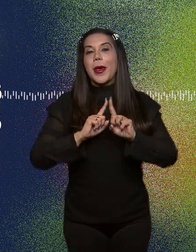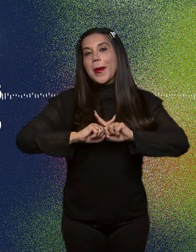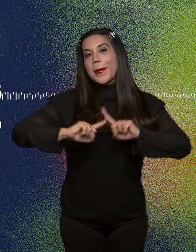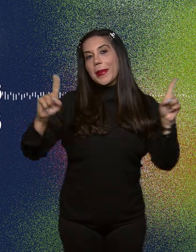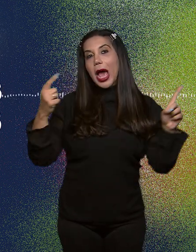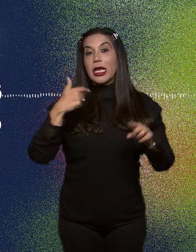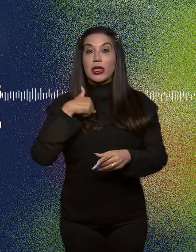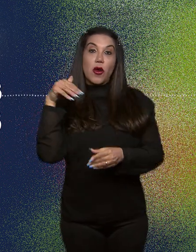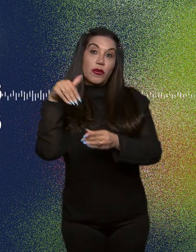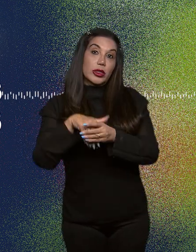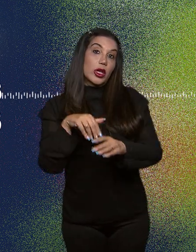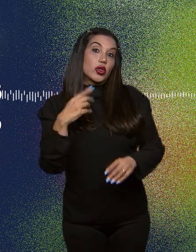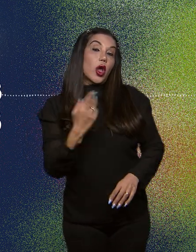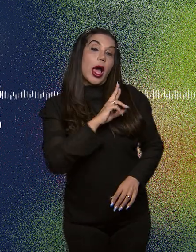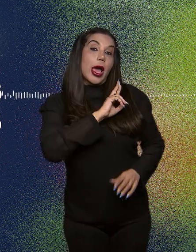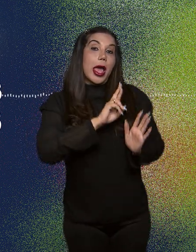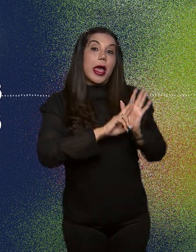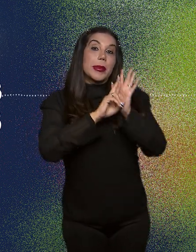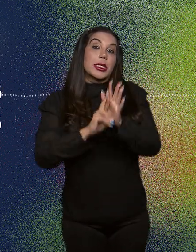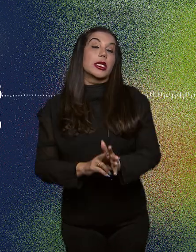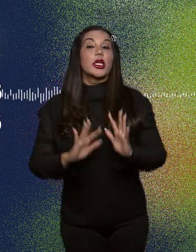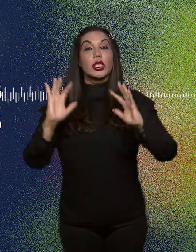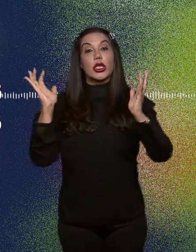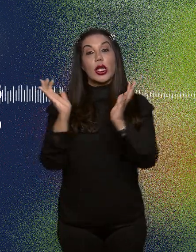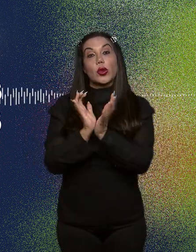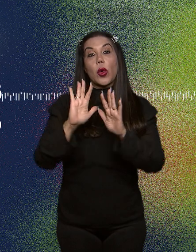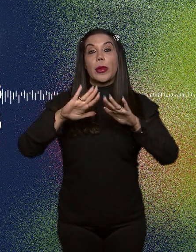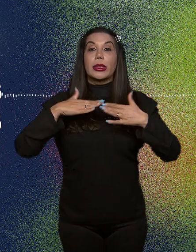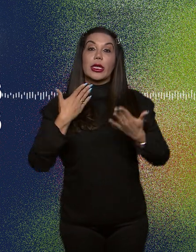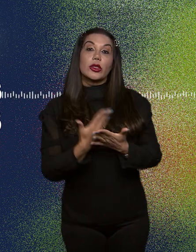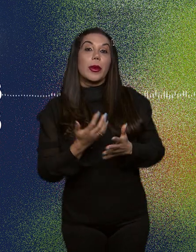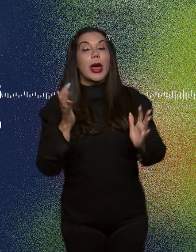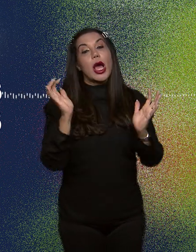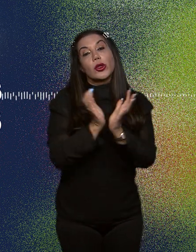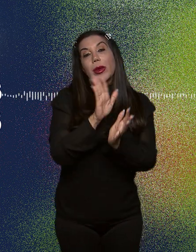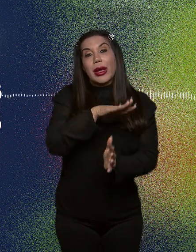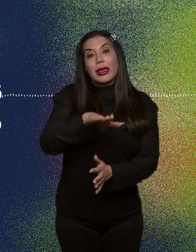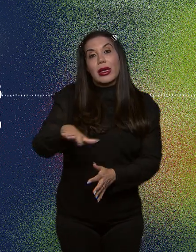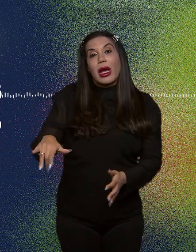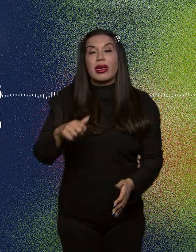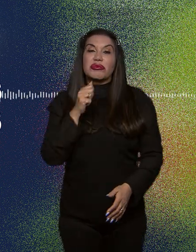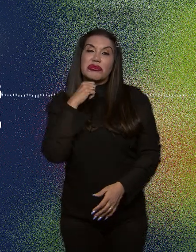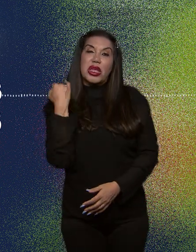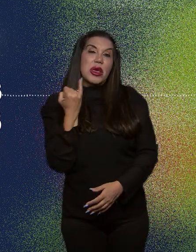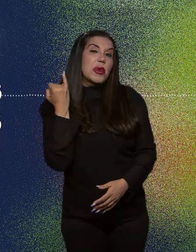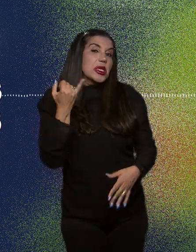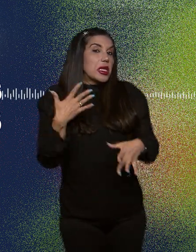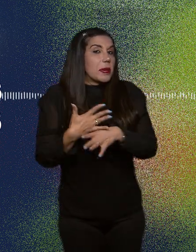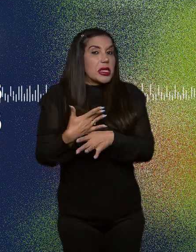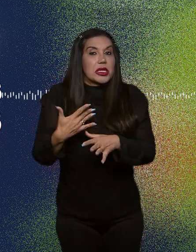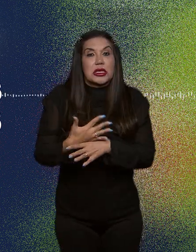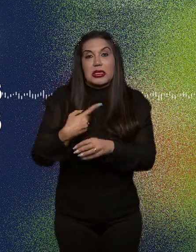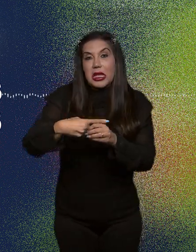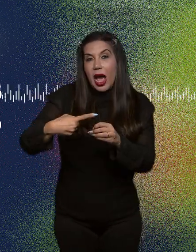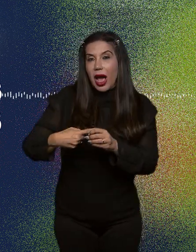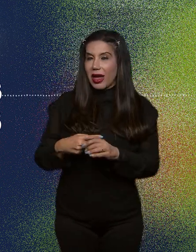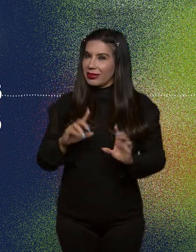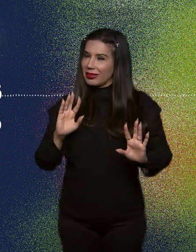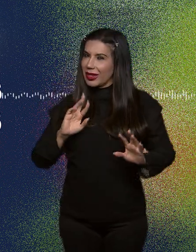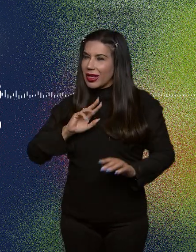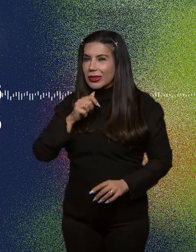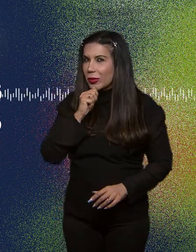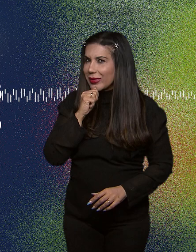só votei no representante da turma na escola. Mas é só uma turma de crianças, não tem importância para a cidade. Será mesmo que não